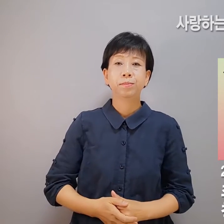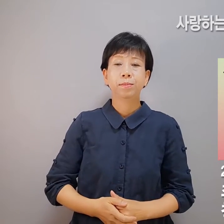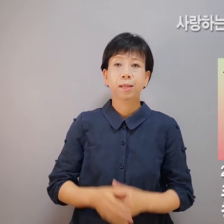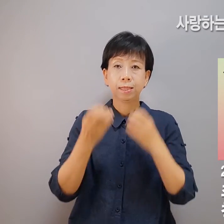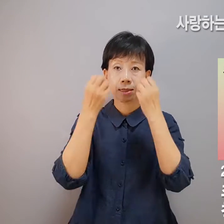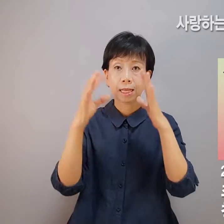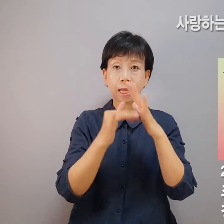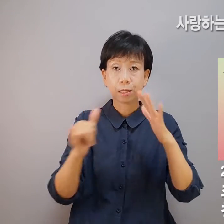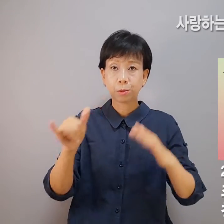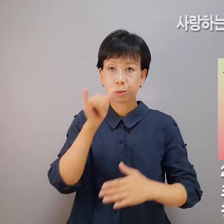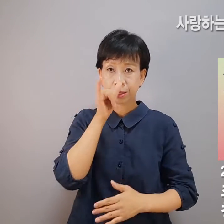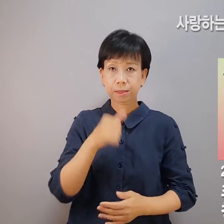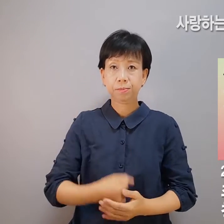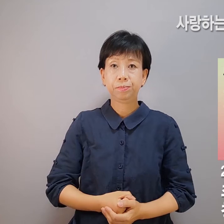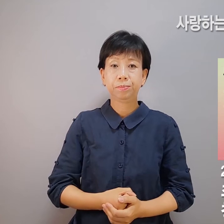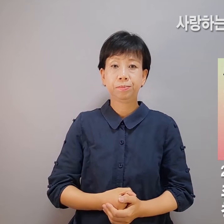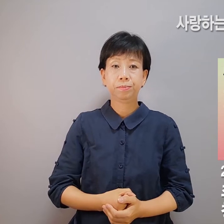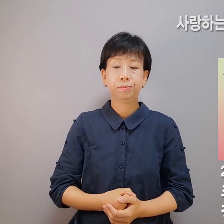새가족이 있습니다.